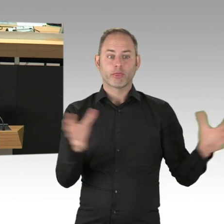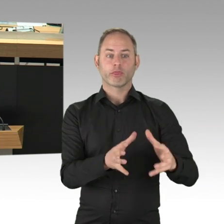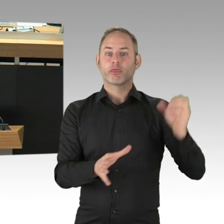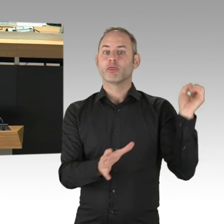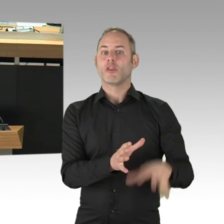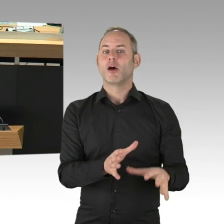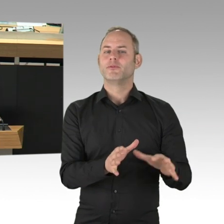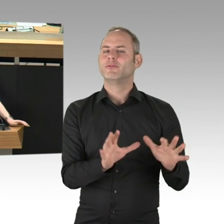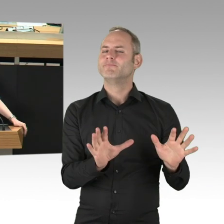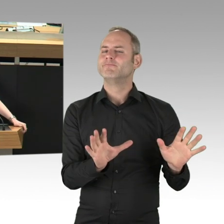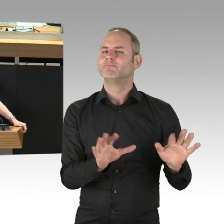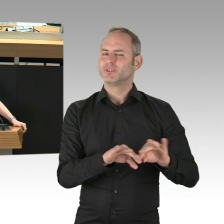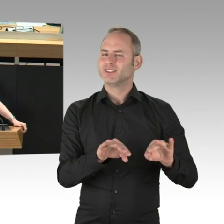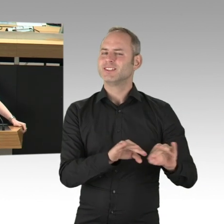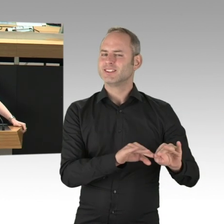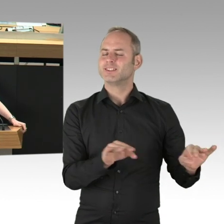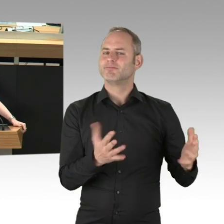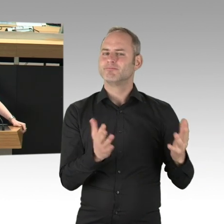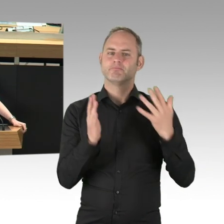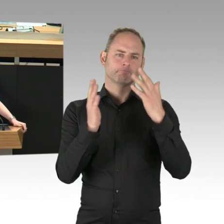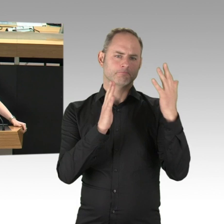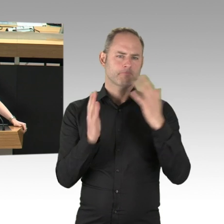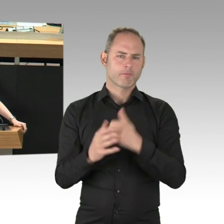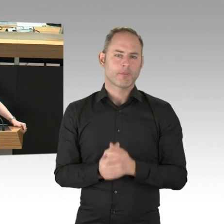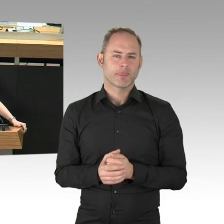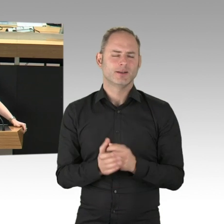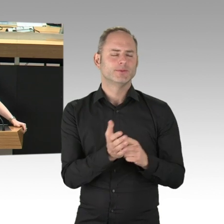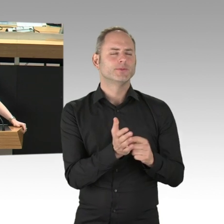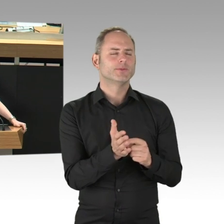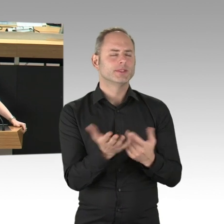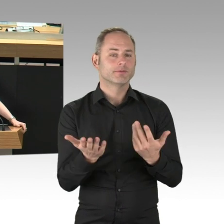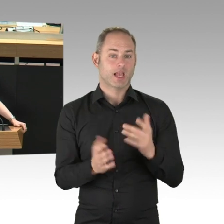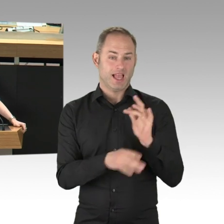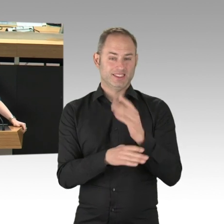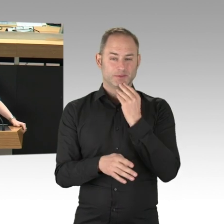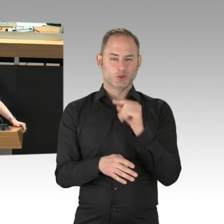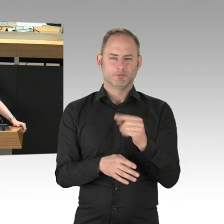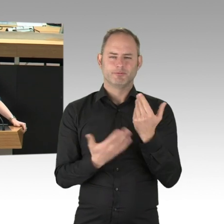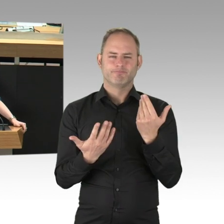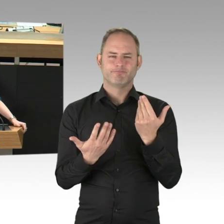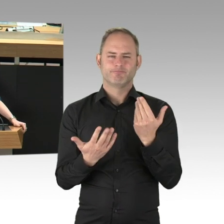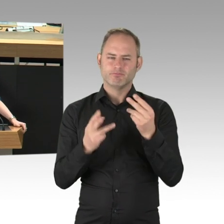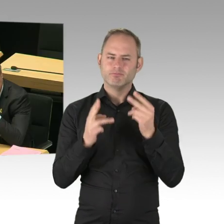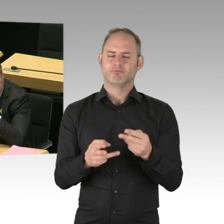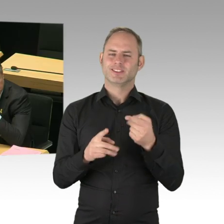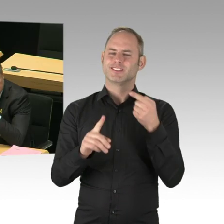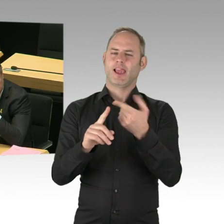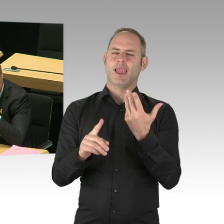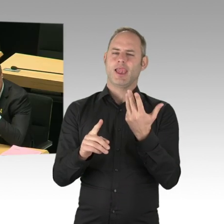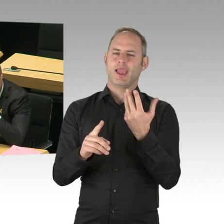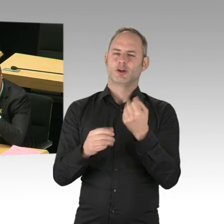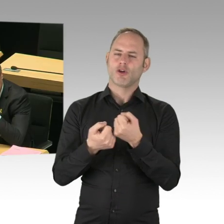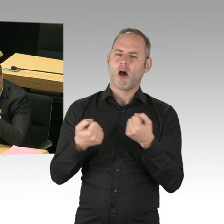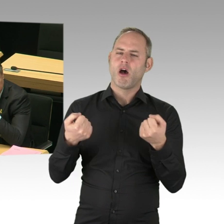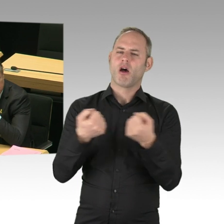Zudem hätte ich mir gewünscht, dass gerade im Bereich der Bildung auch Pflichtfortbildung für Lehrer und gern auch Erzieher eingeführt worden wären. Denn häufig